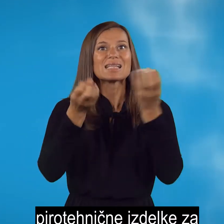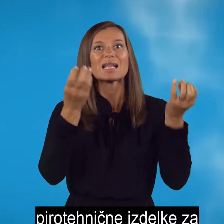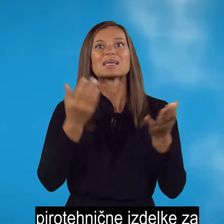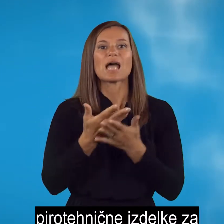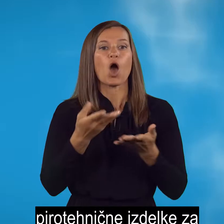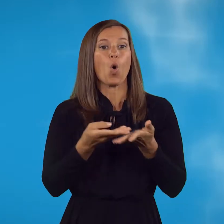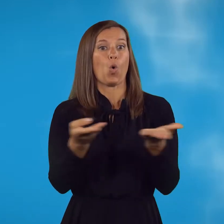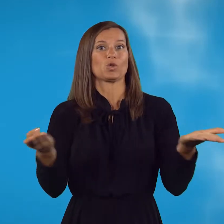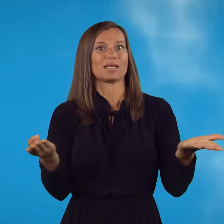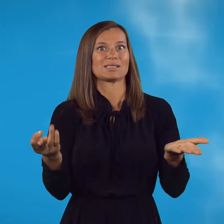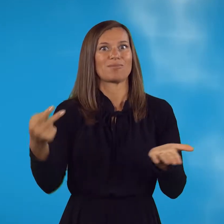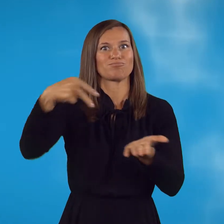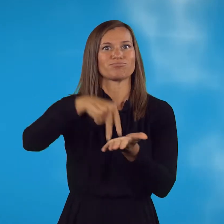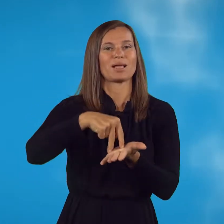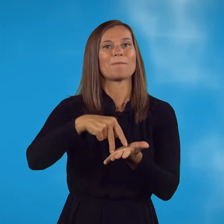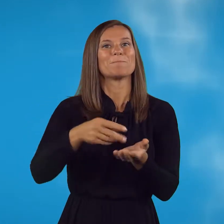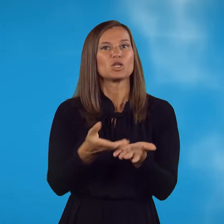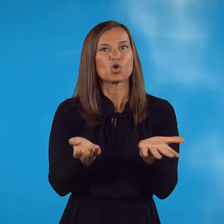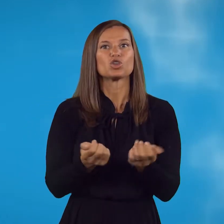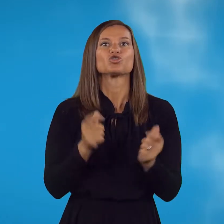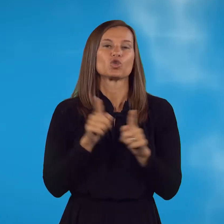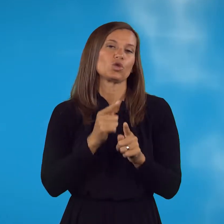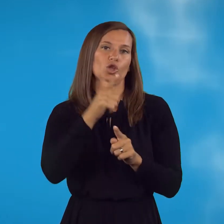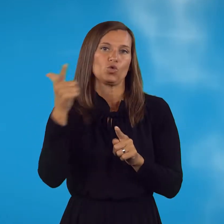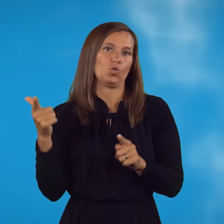prizorišča in druge pirotehnične izdelke.